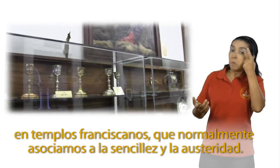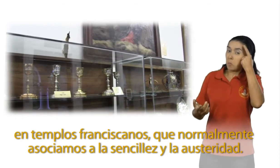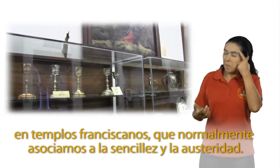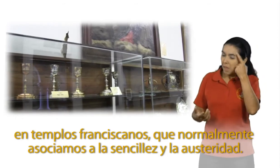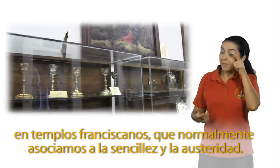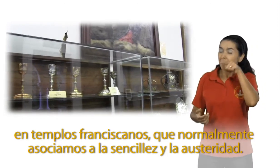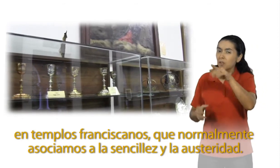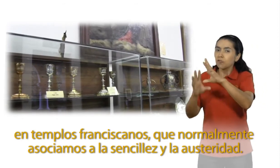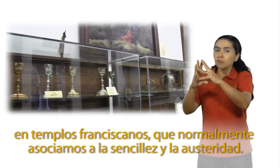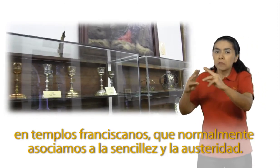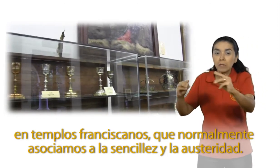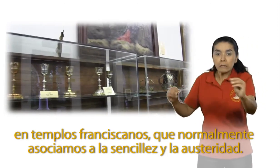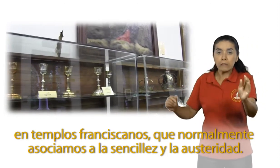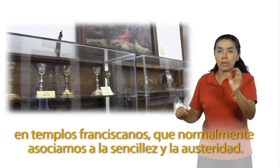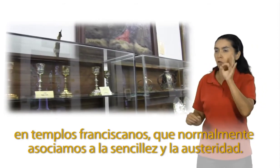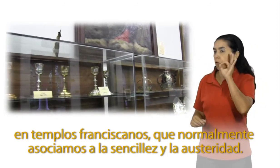a la sencillez y a la austeridad.